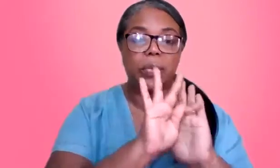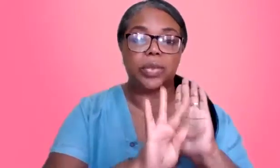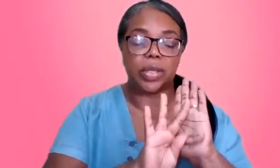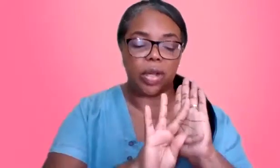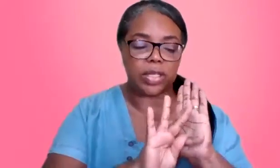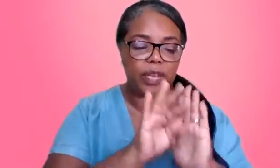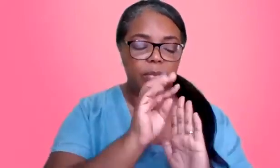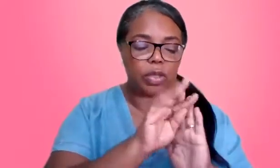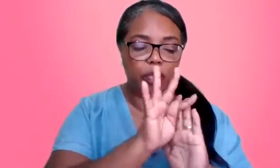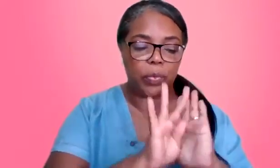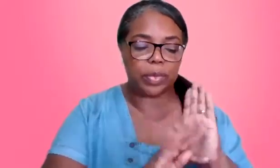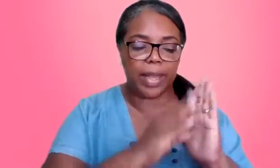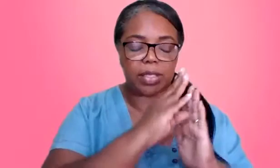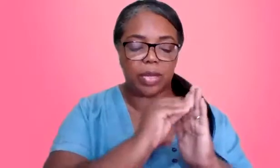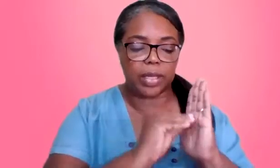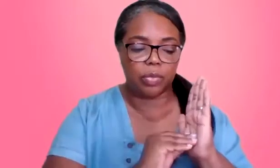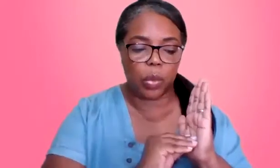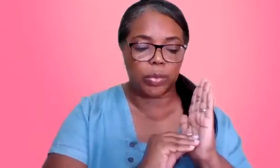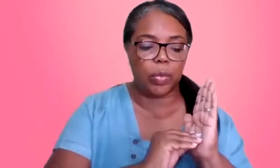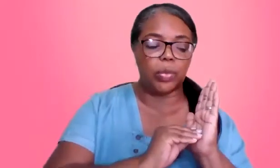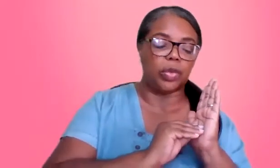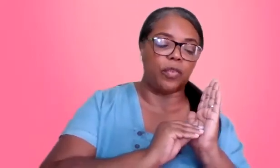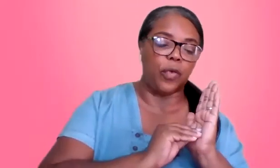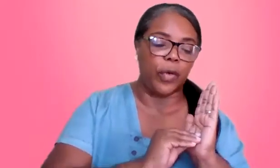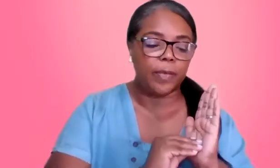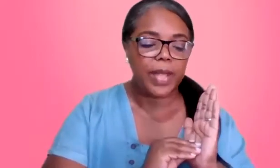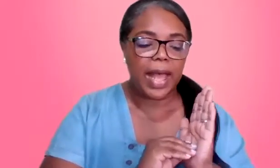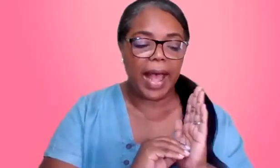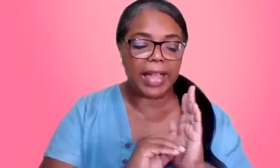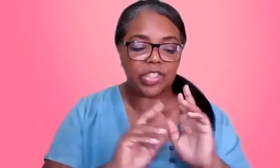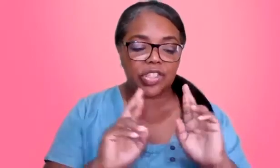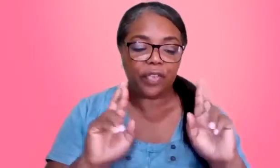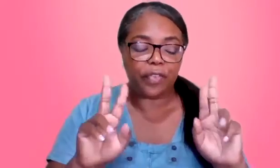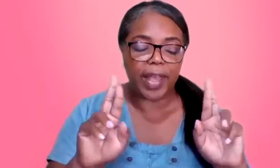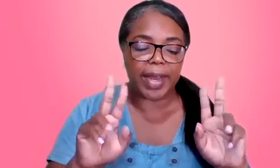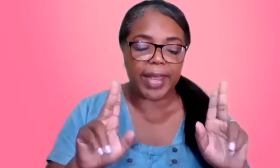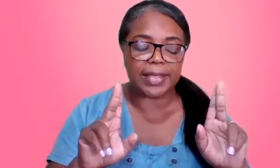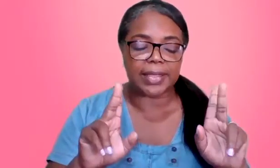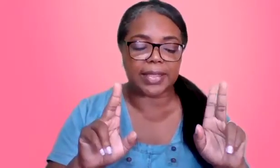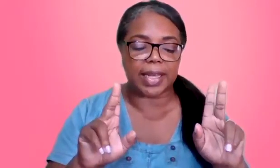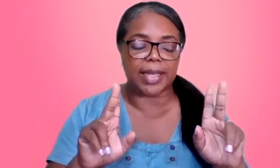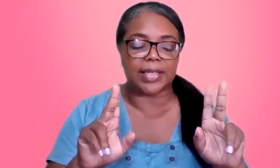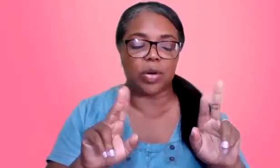conteúdo que nós vimos, que foi um texto, né, um conteúdo que foi as diferenças, ou